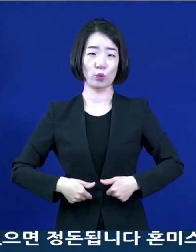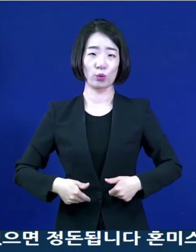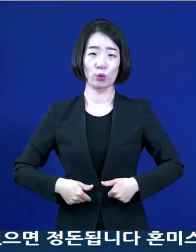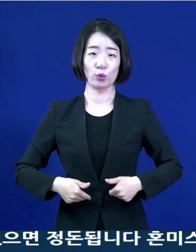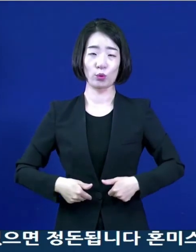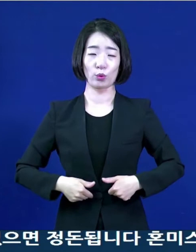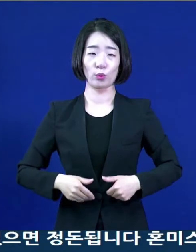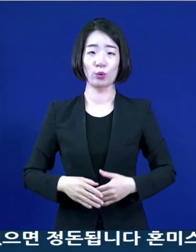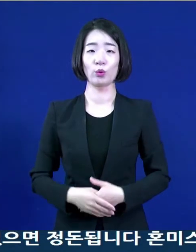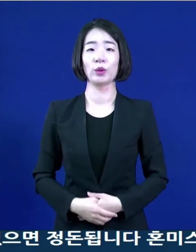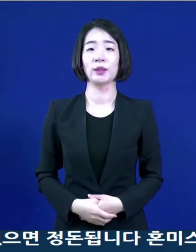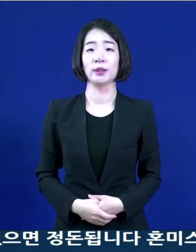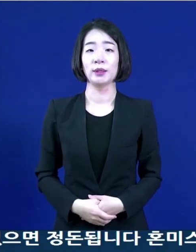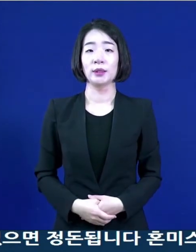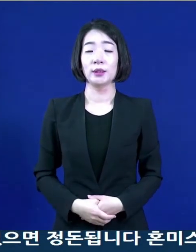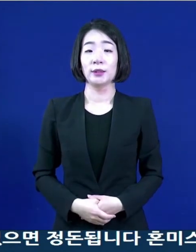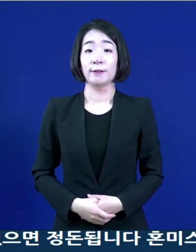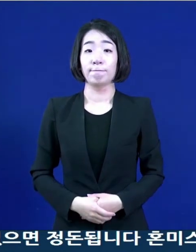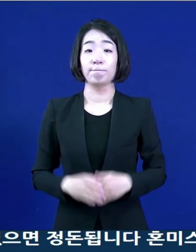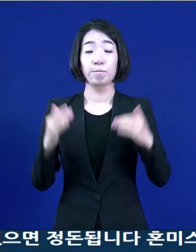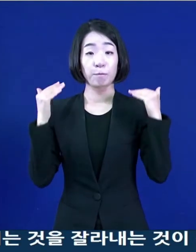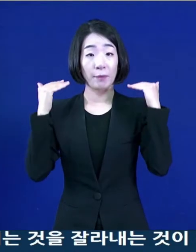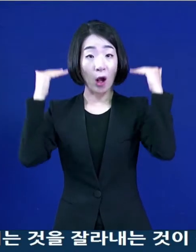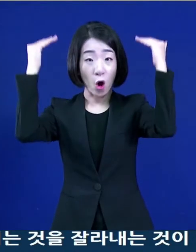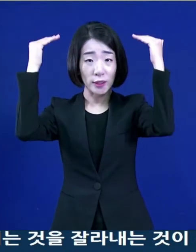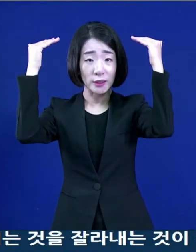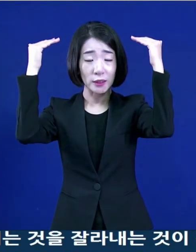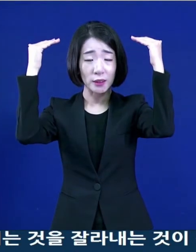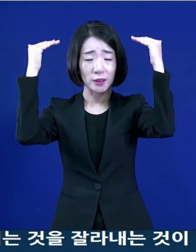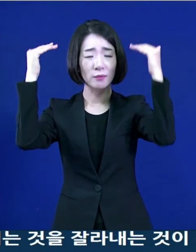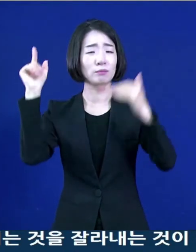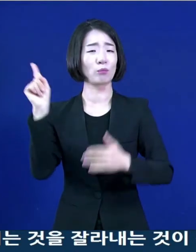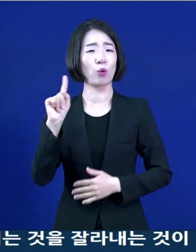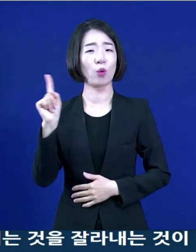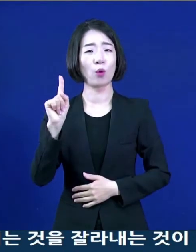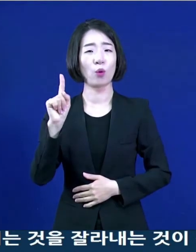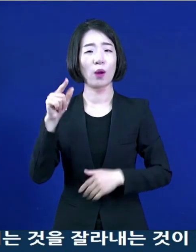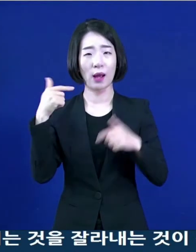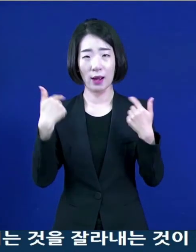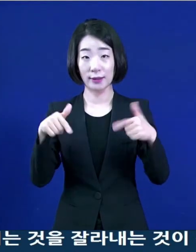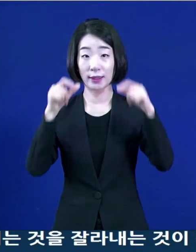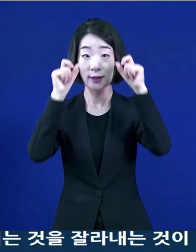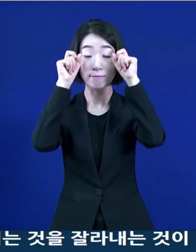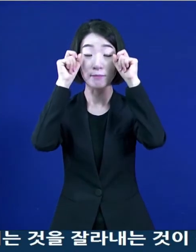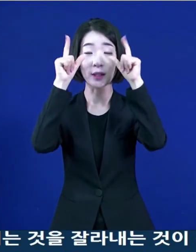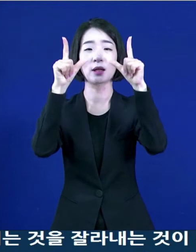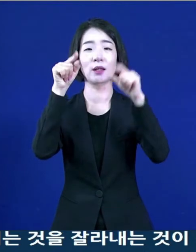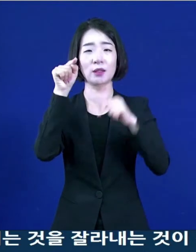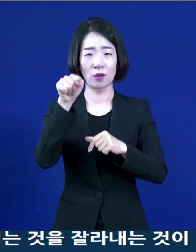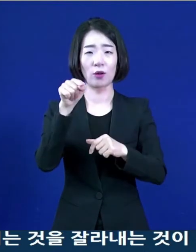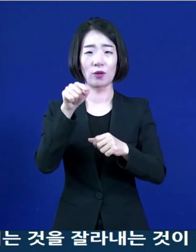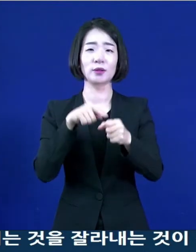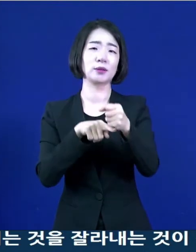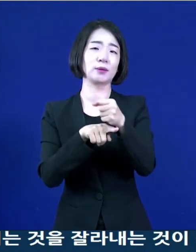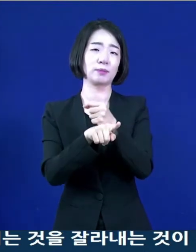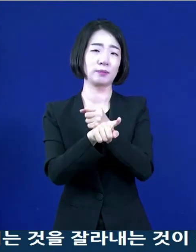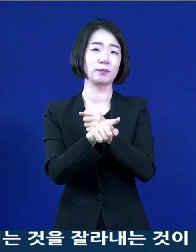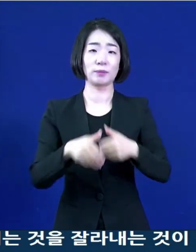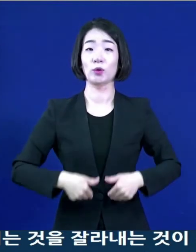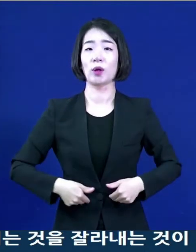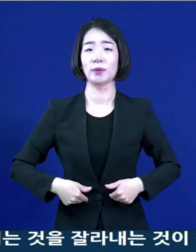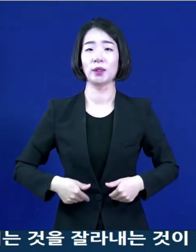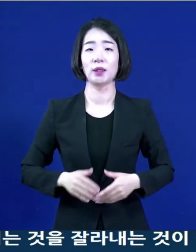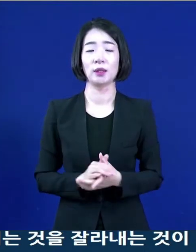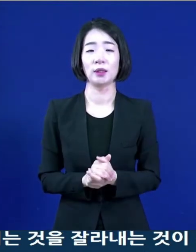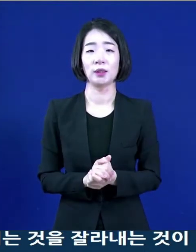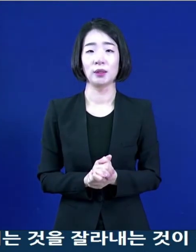이 어른이 된다는 것은 이렇게 깨어있는 것을 의미하는 거죠.